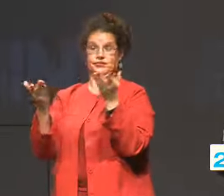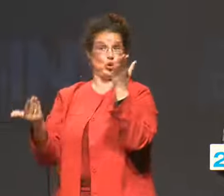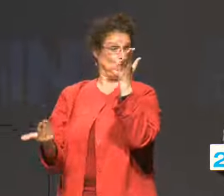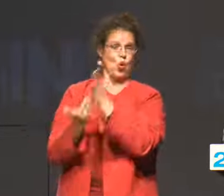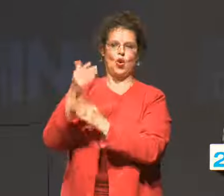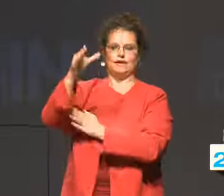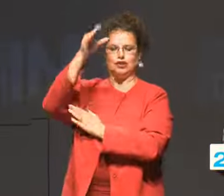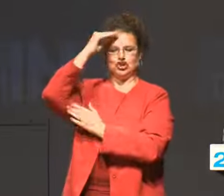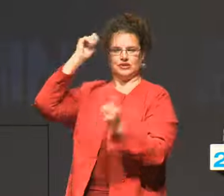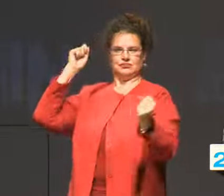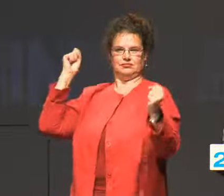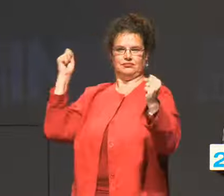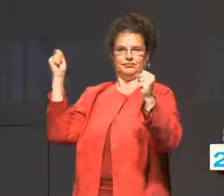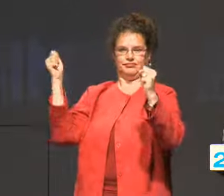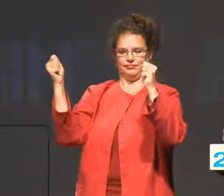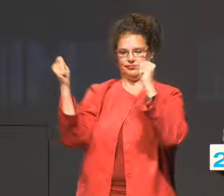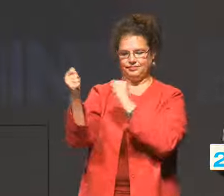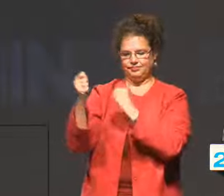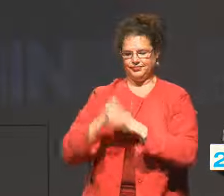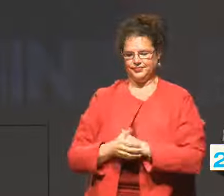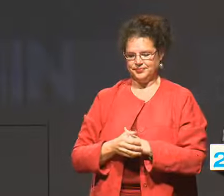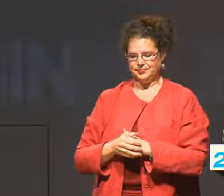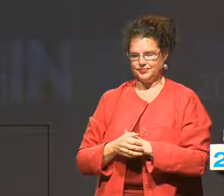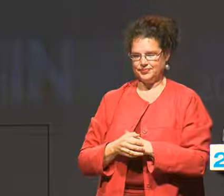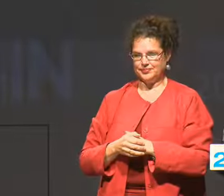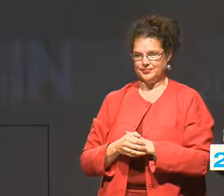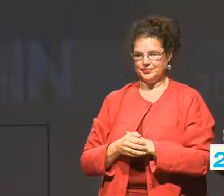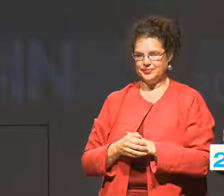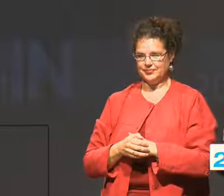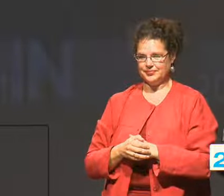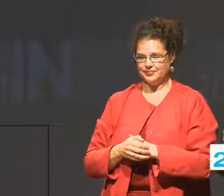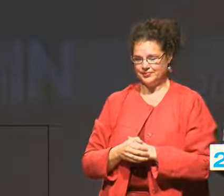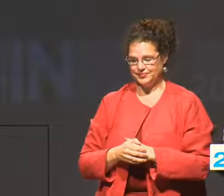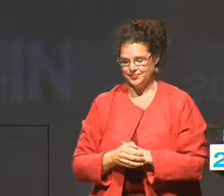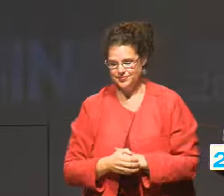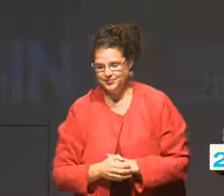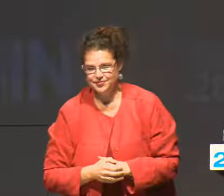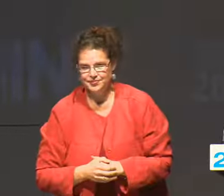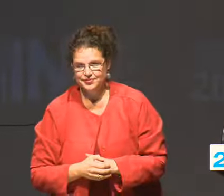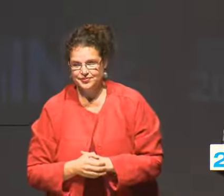vielleicht habe ich eine andere Hautfarbe. Es entstand ein neues Verständnis davon.